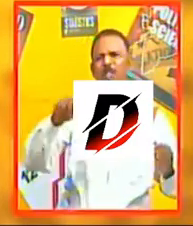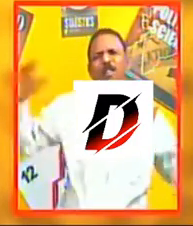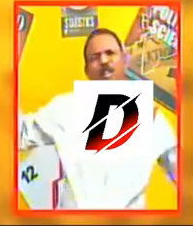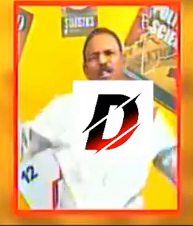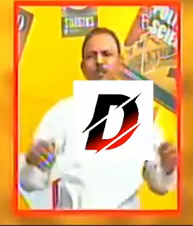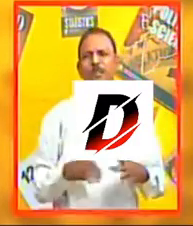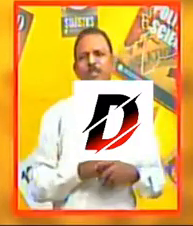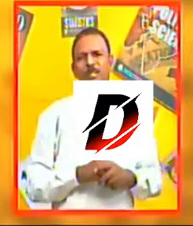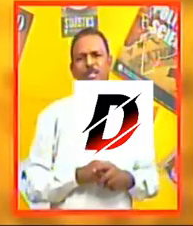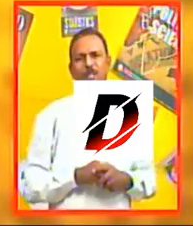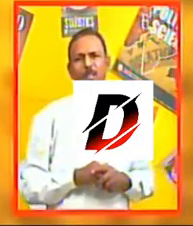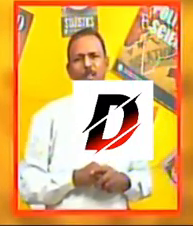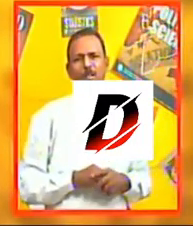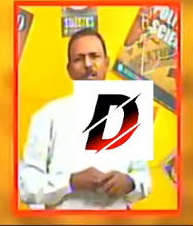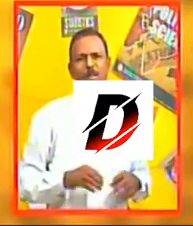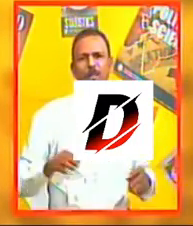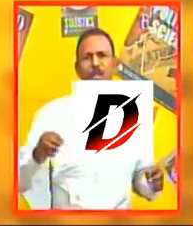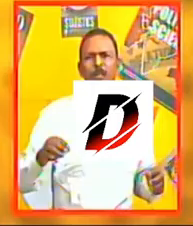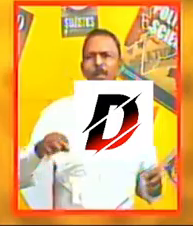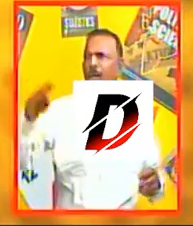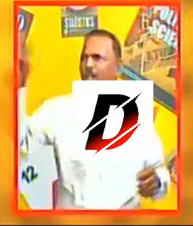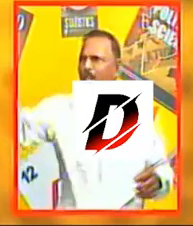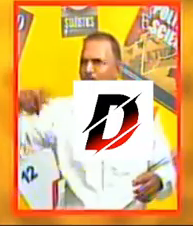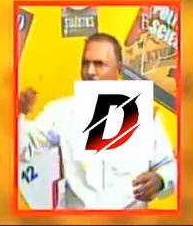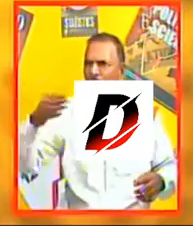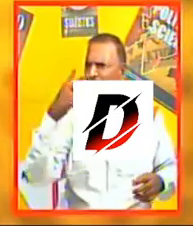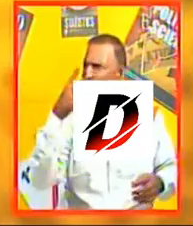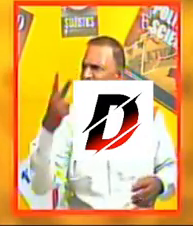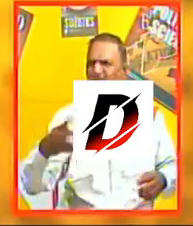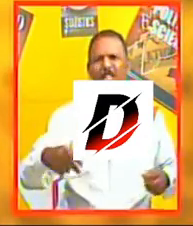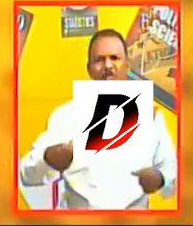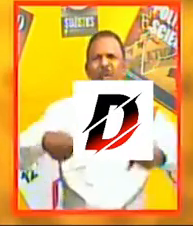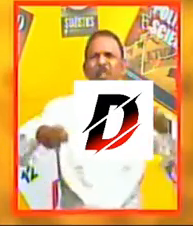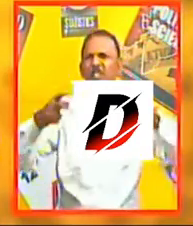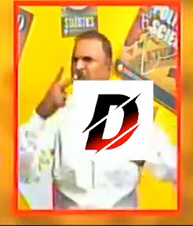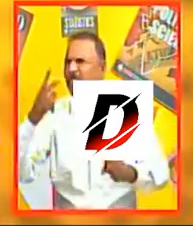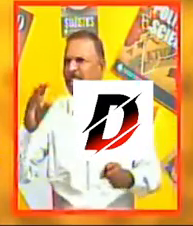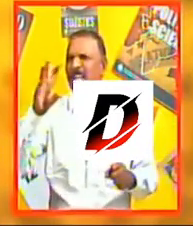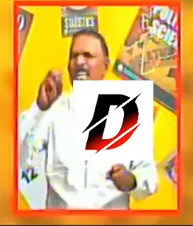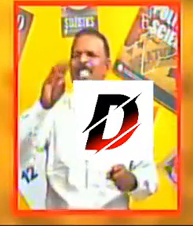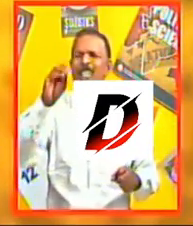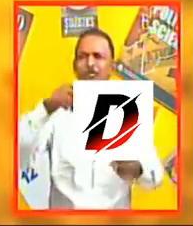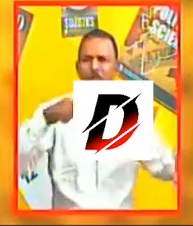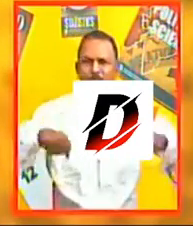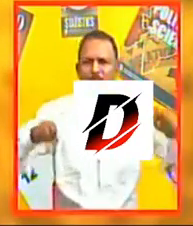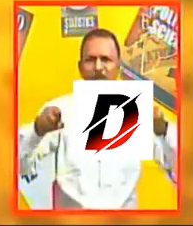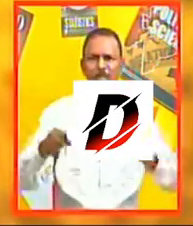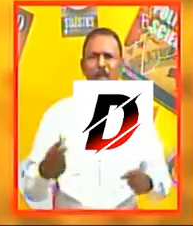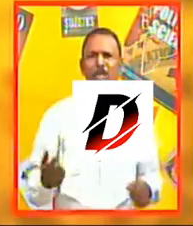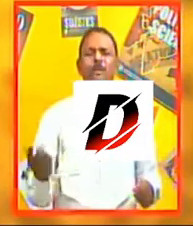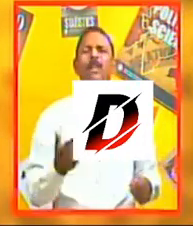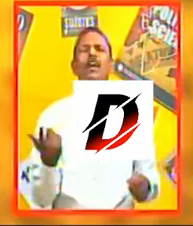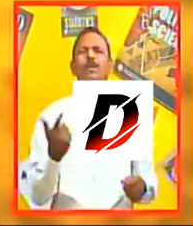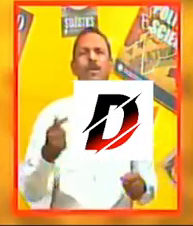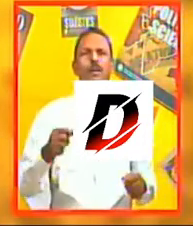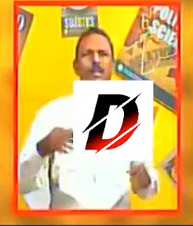அதிகமாக காணப்பட்டது. நேரில் வர்றாலும் கூட தெரியல அந்த நகரத்தின்